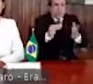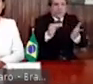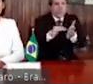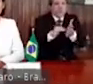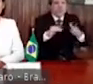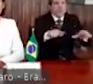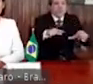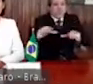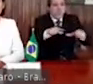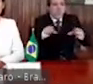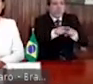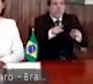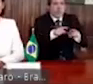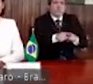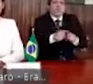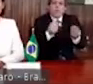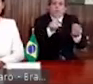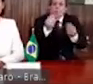en nuestra región.